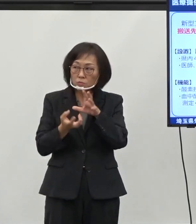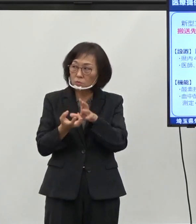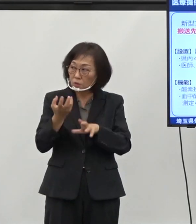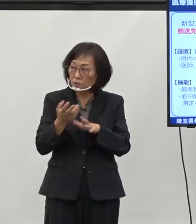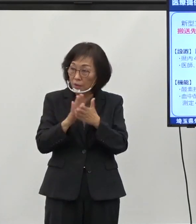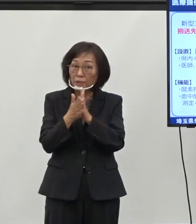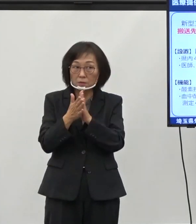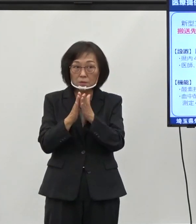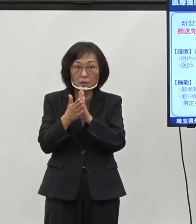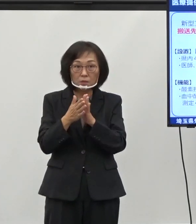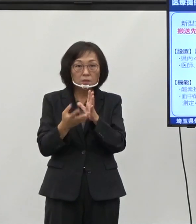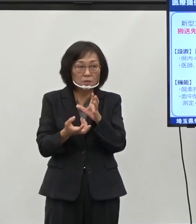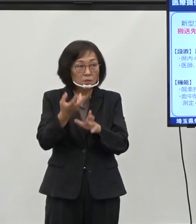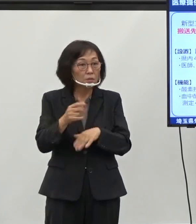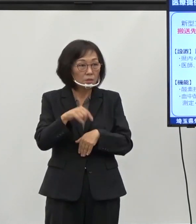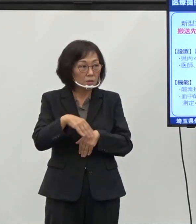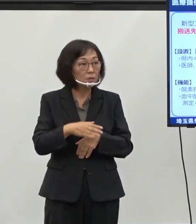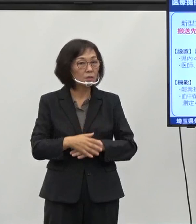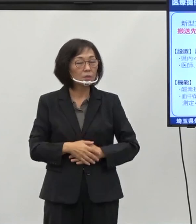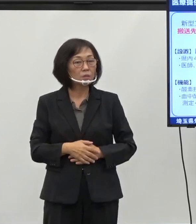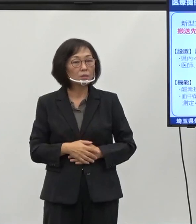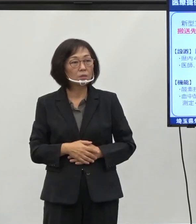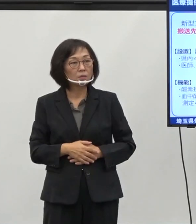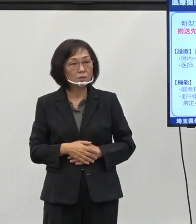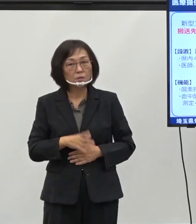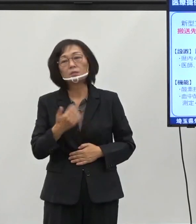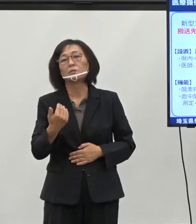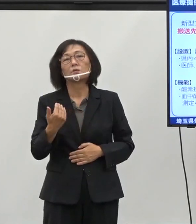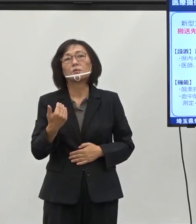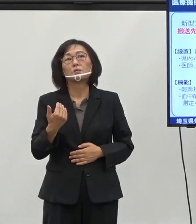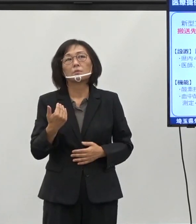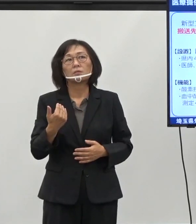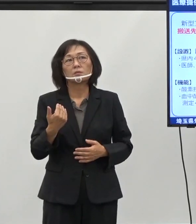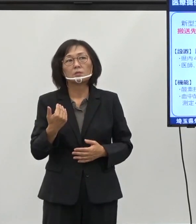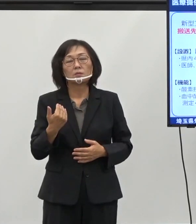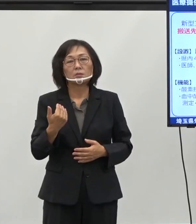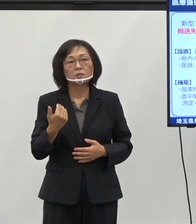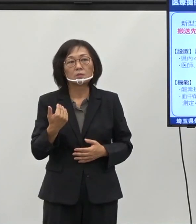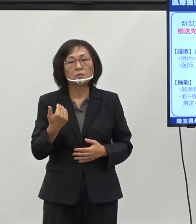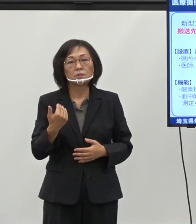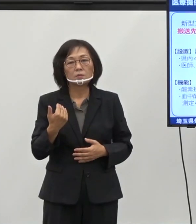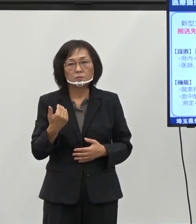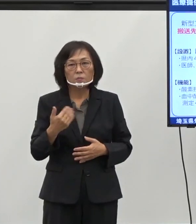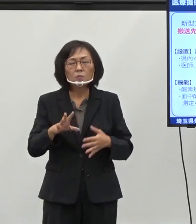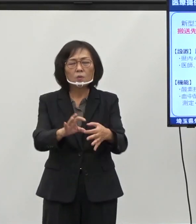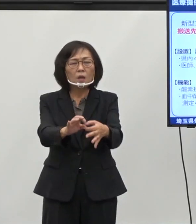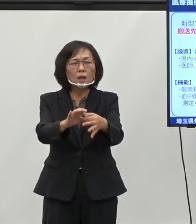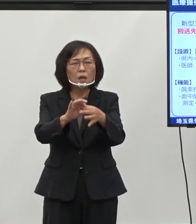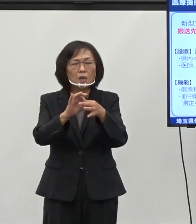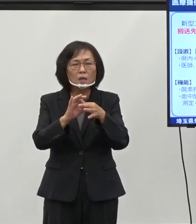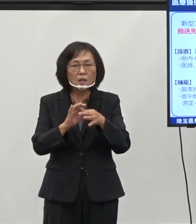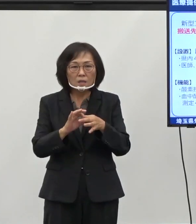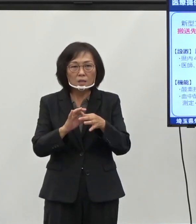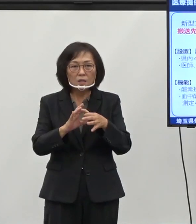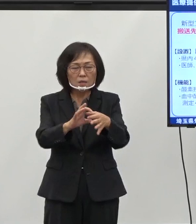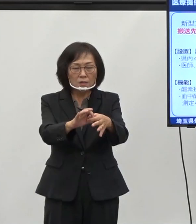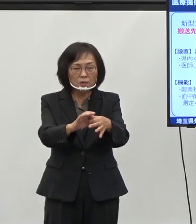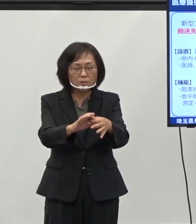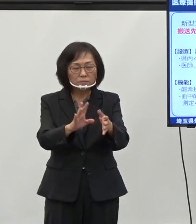県の方でしょうか、についてで申し上げると、要するに連絡が来ないことをも